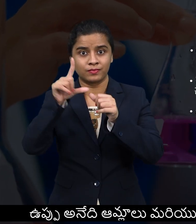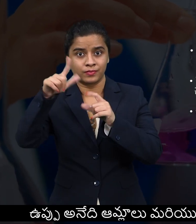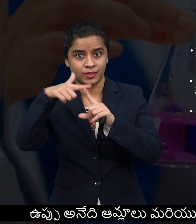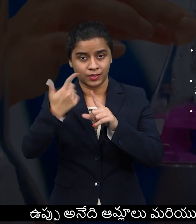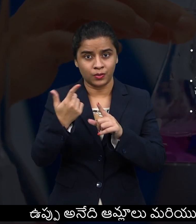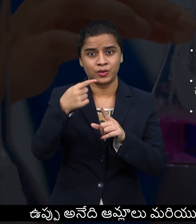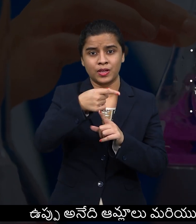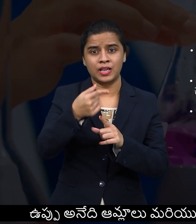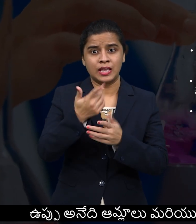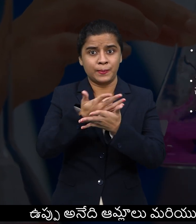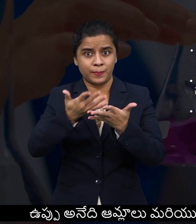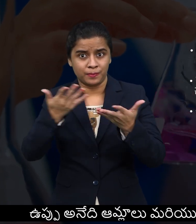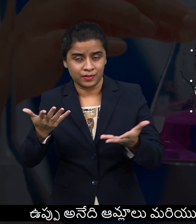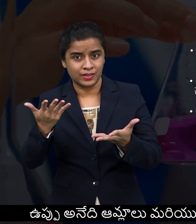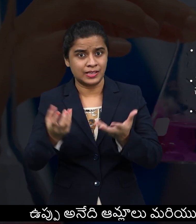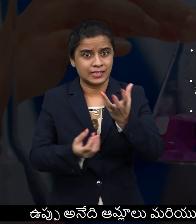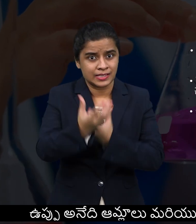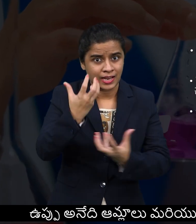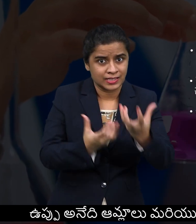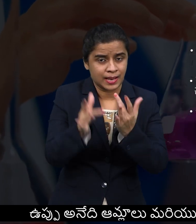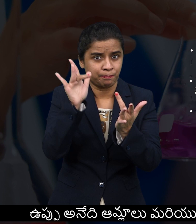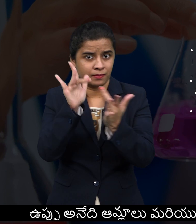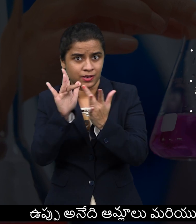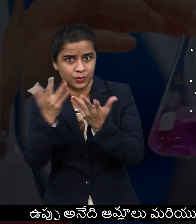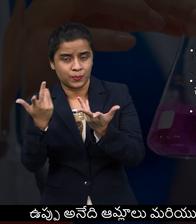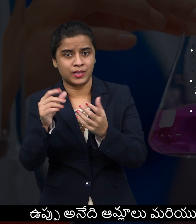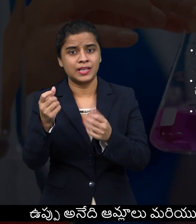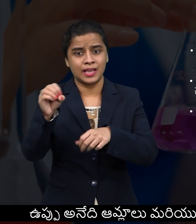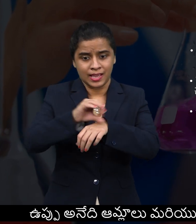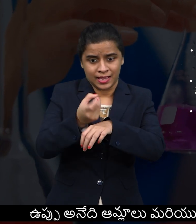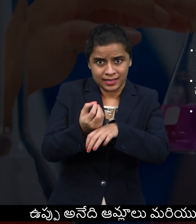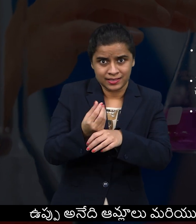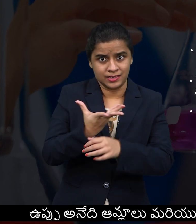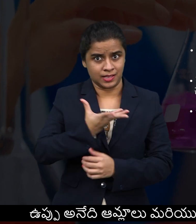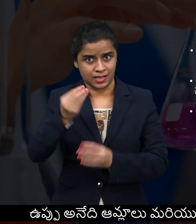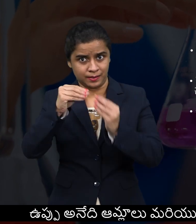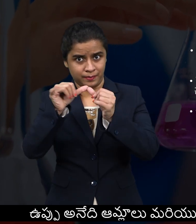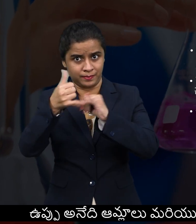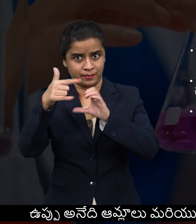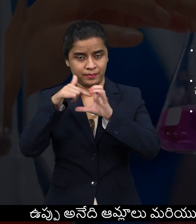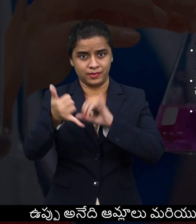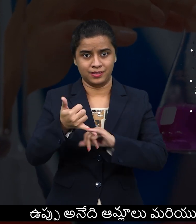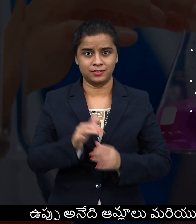ఉప్పు అనేది ఆమ్లాలు మరియు క్షారాల మధ్య ప్రతిచర్య యొక్క ఉత్పత్తి.